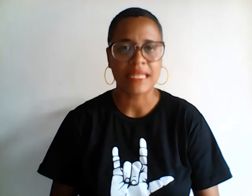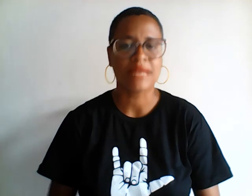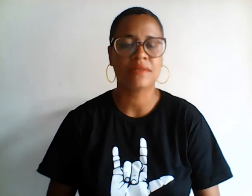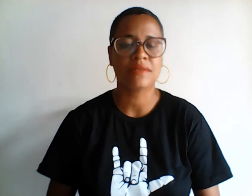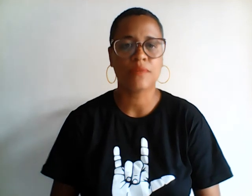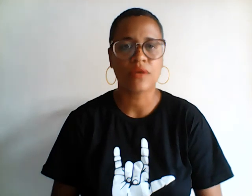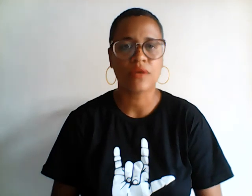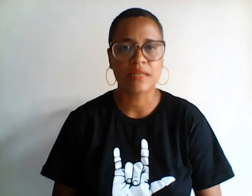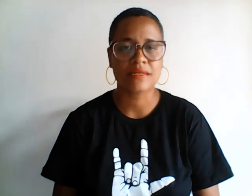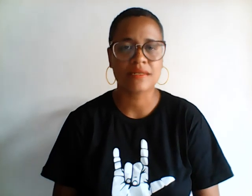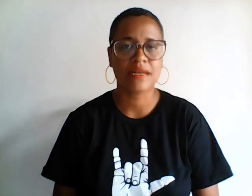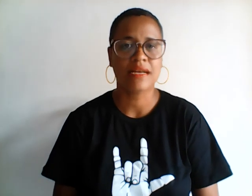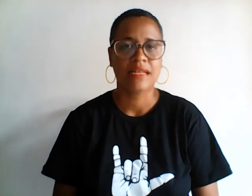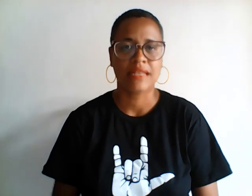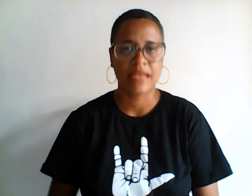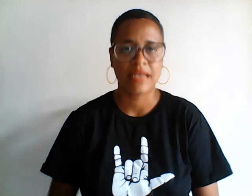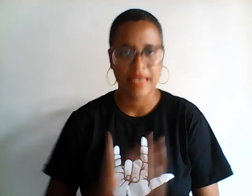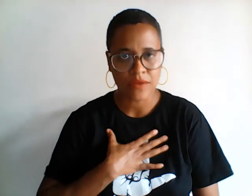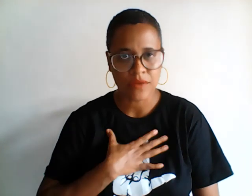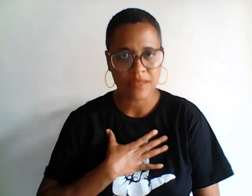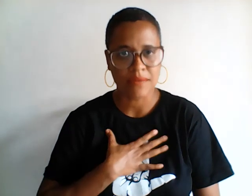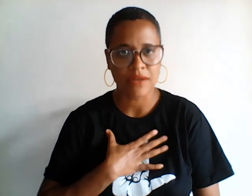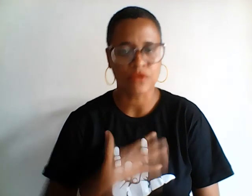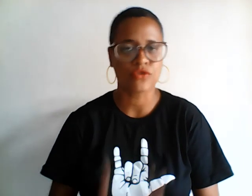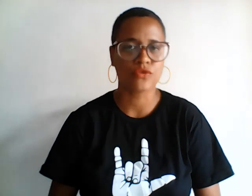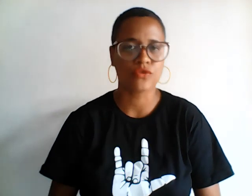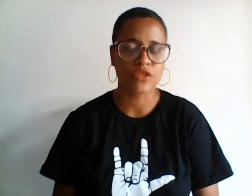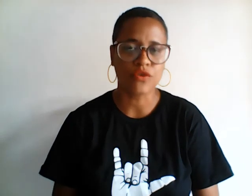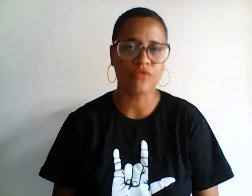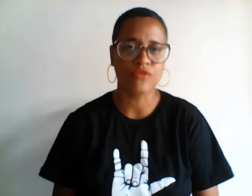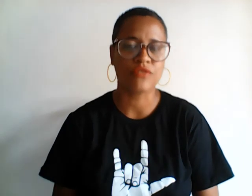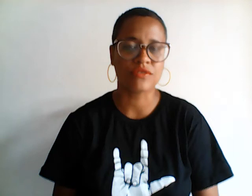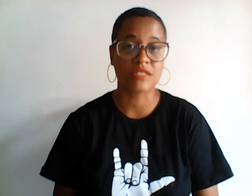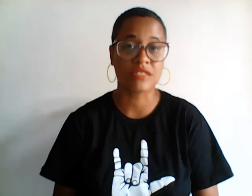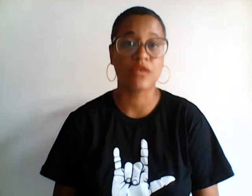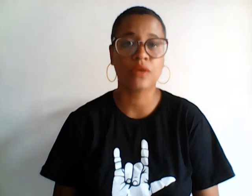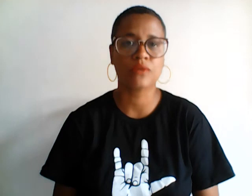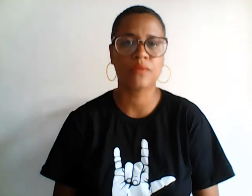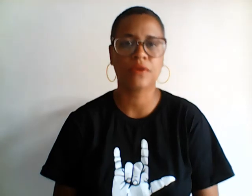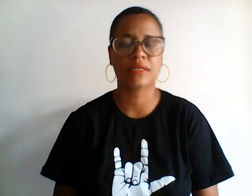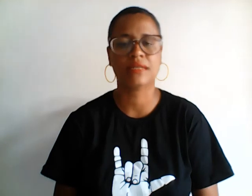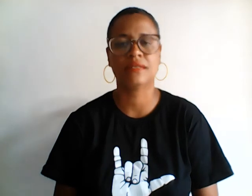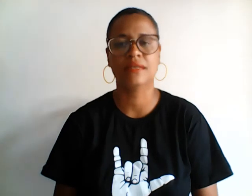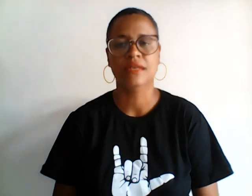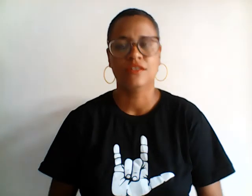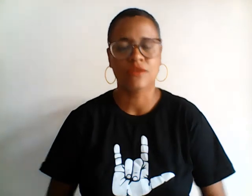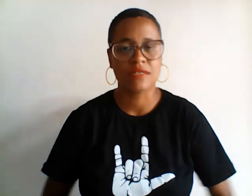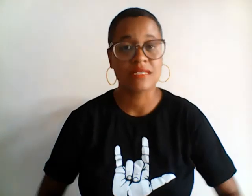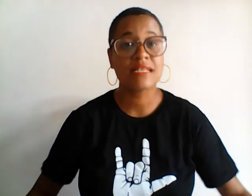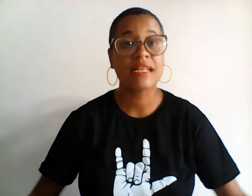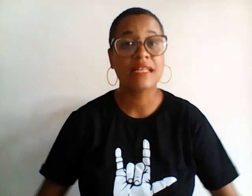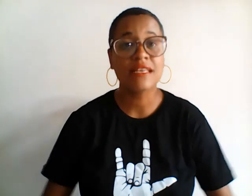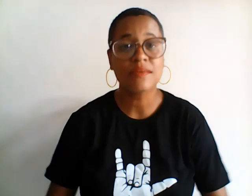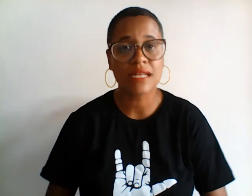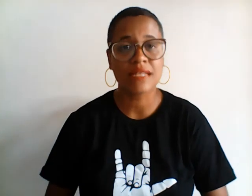Libras, a importância, né? Eu que trabalho com surdos, que convivo, sei o quanto é importante nós inserirmos a Libras